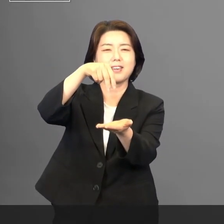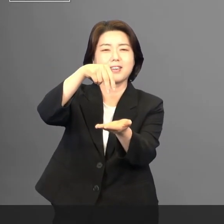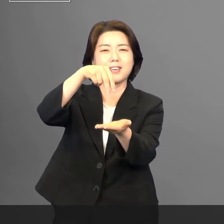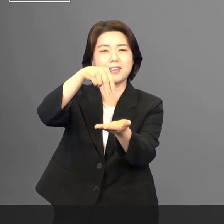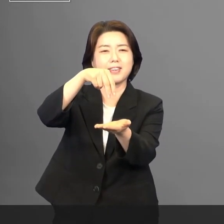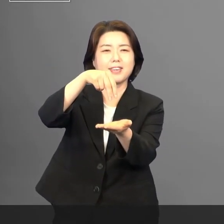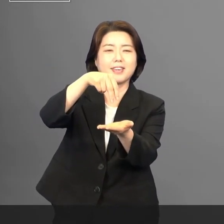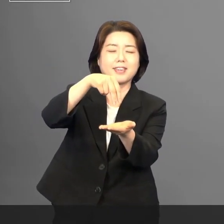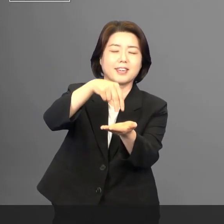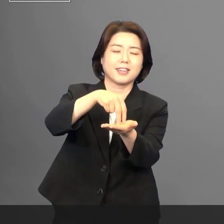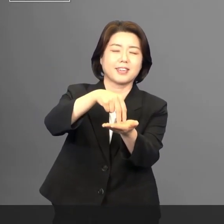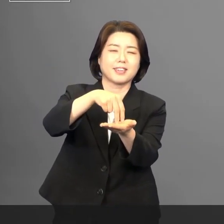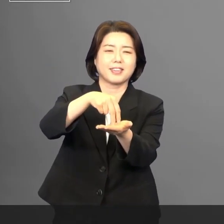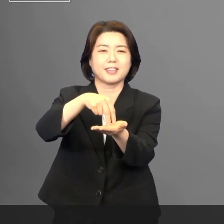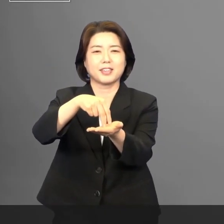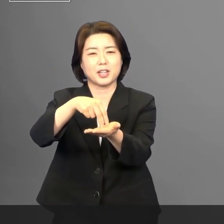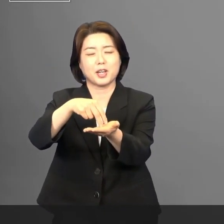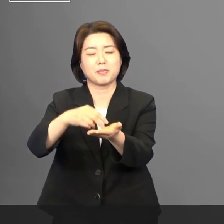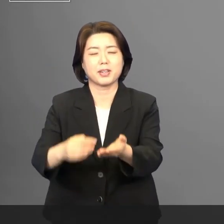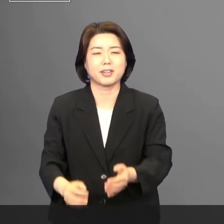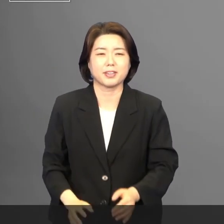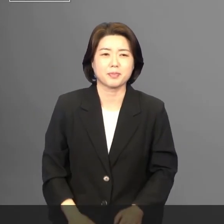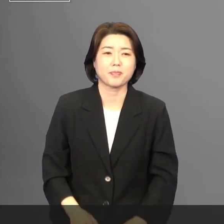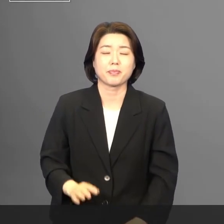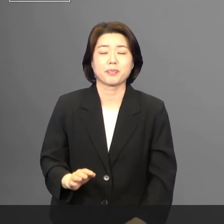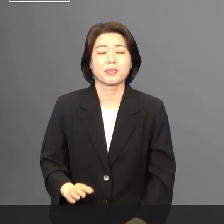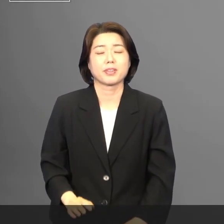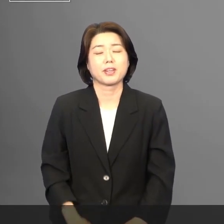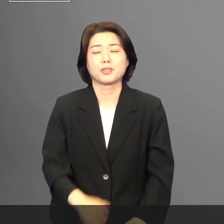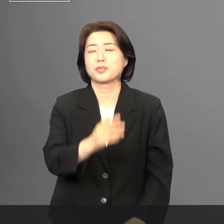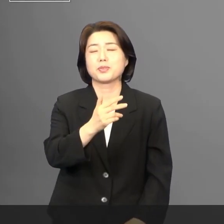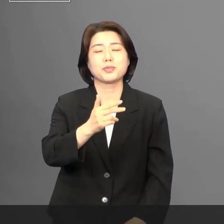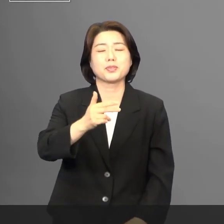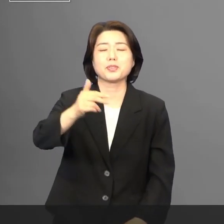서리라 아멘. 그렇습니다. 주만이 내 남성